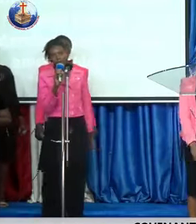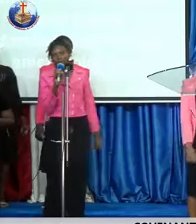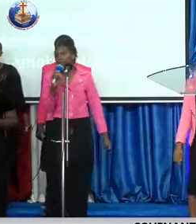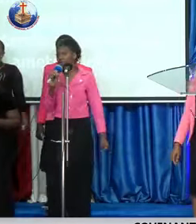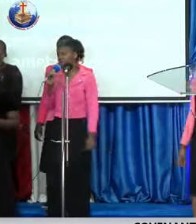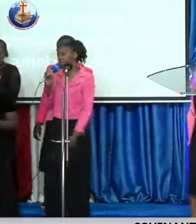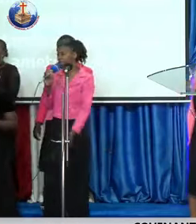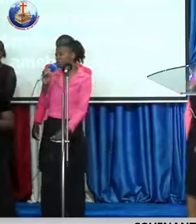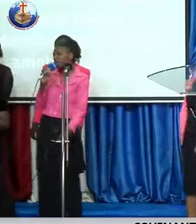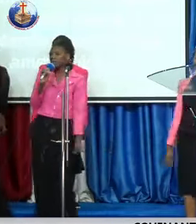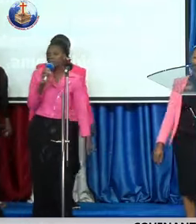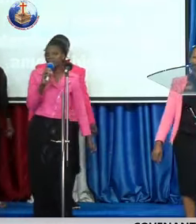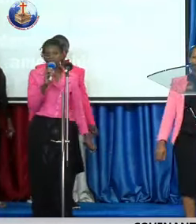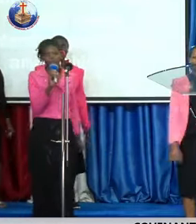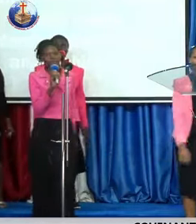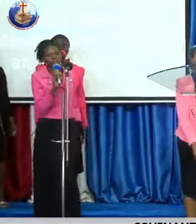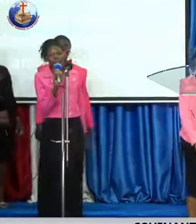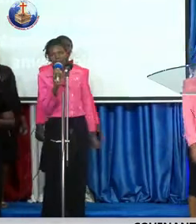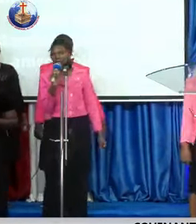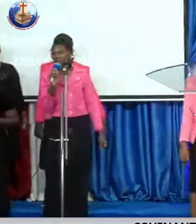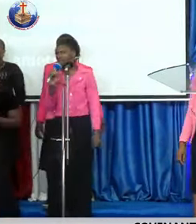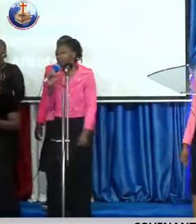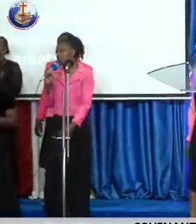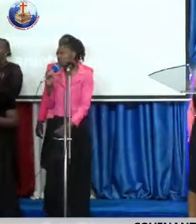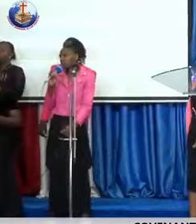Tutende mema Mungu ametuahidi.